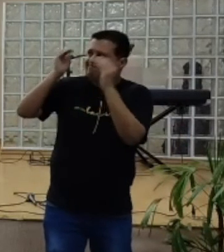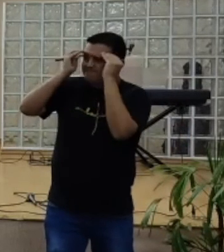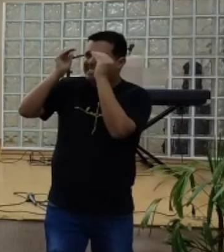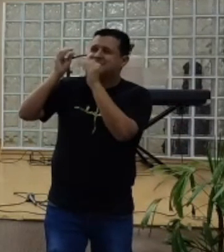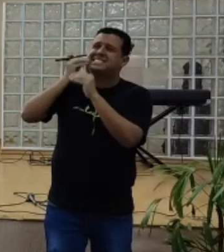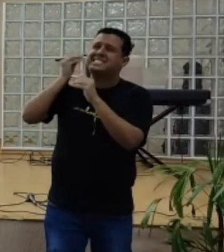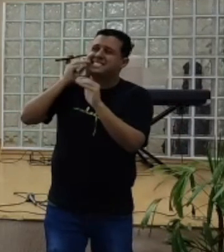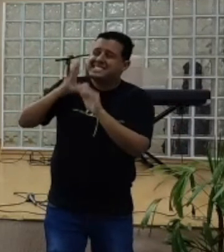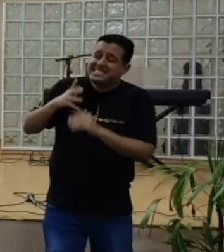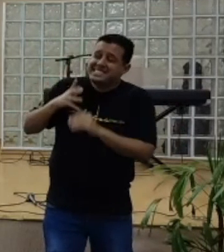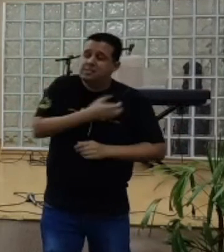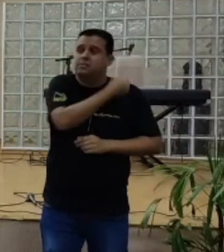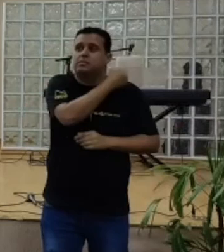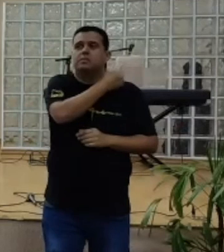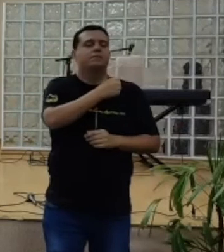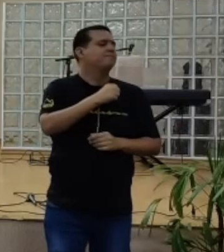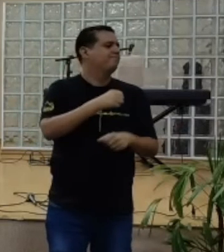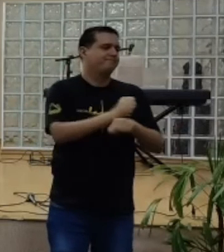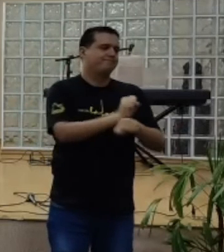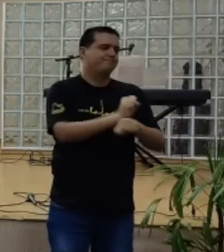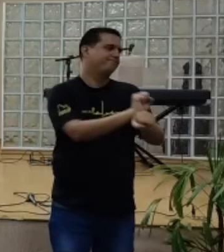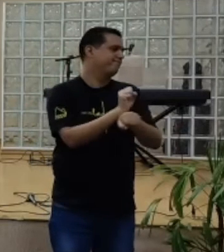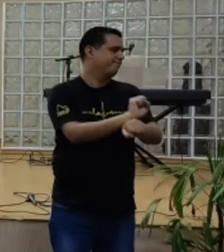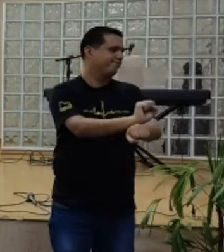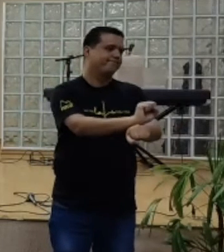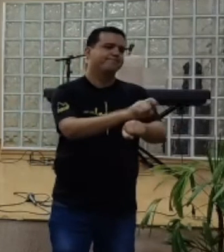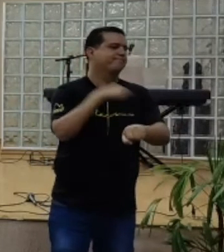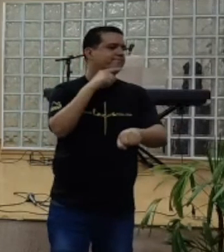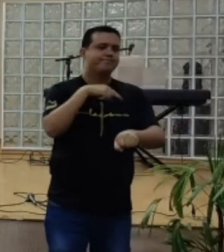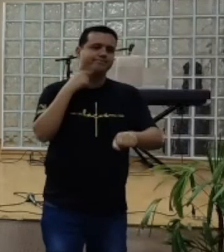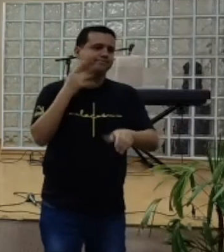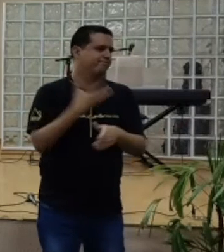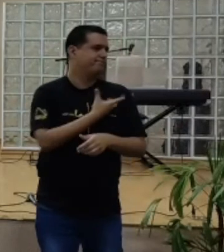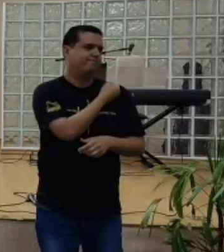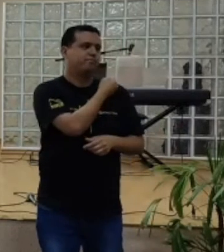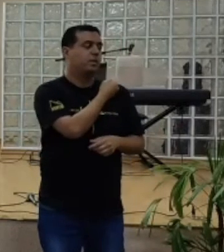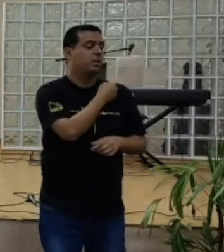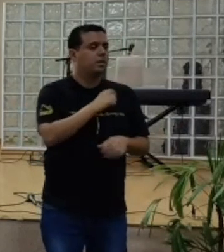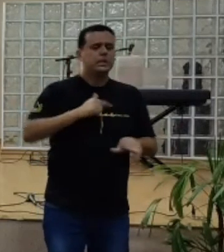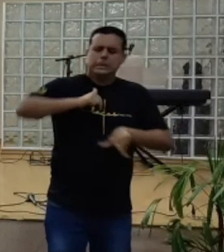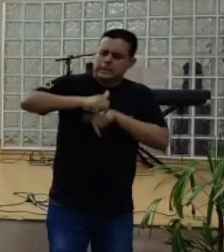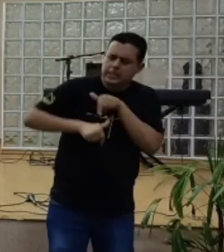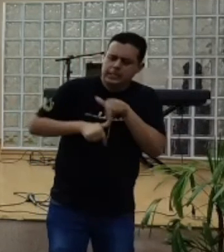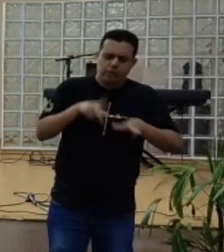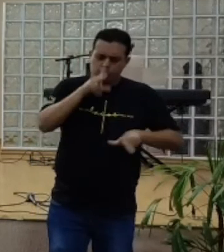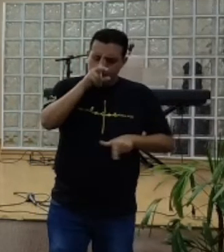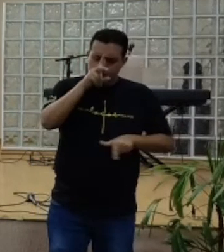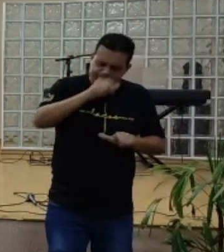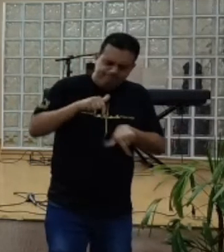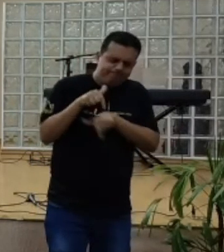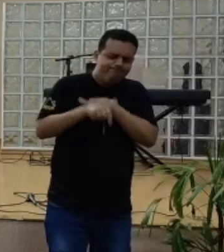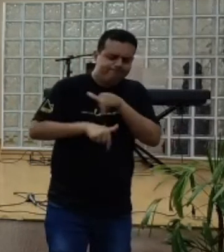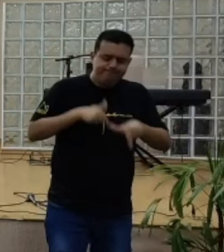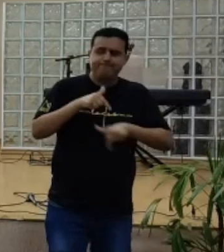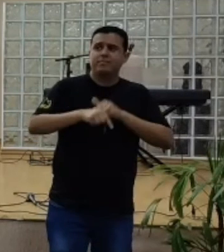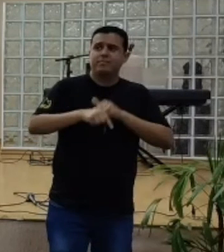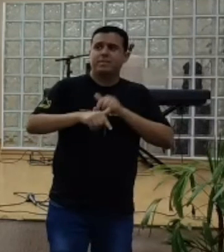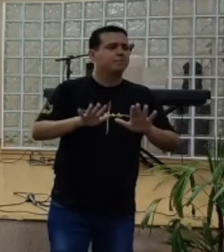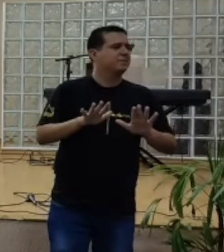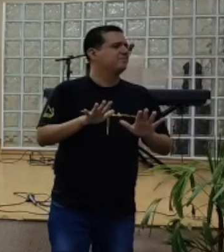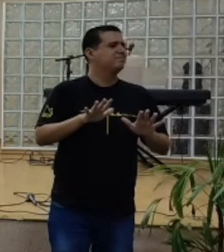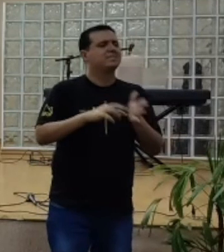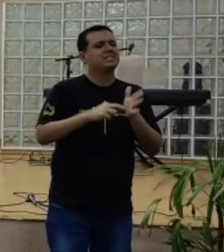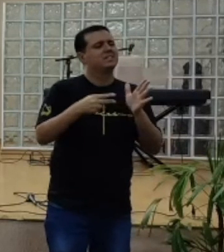a herança, ainda que trabalhem até a morte com grande esforço, porque estão tentando,